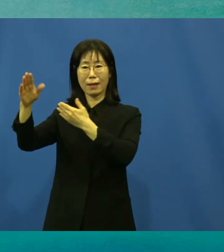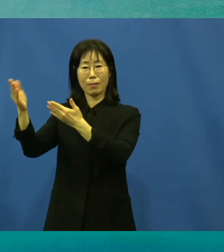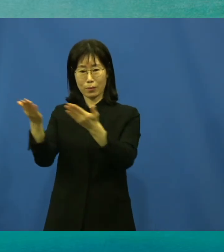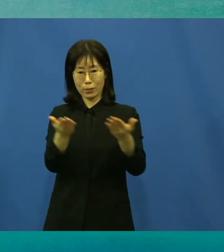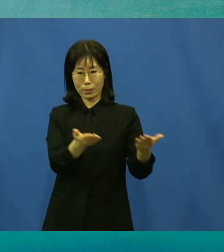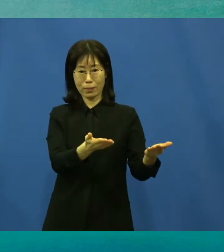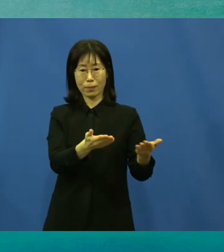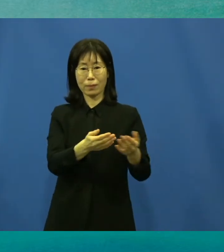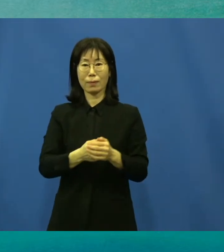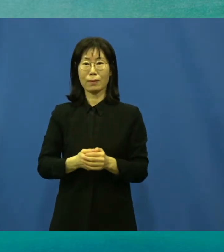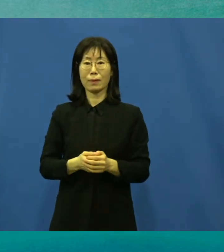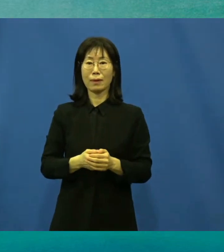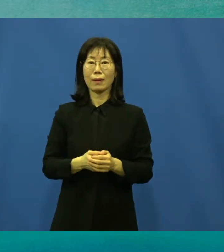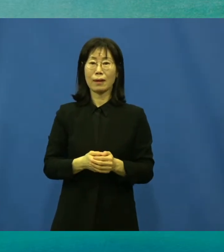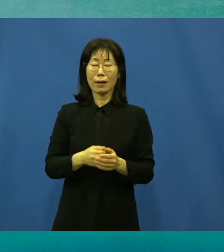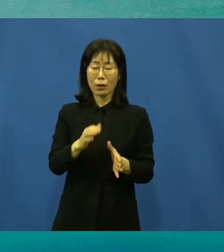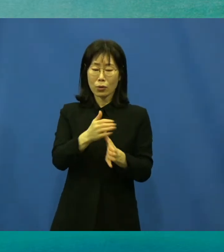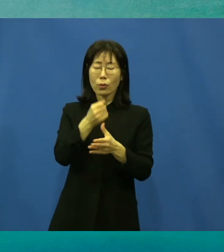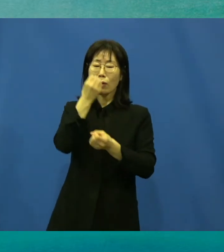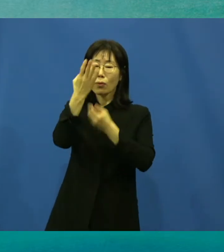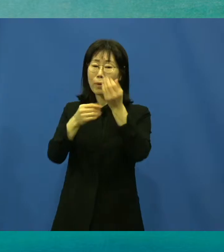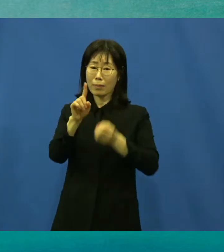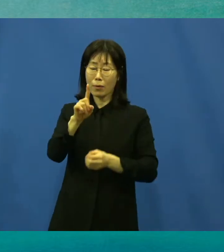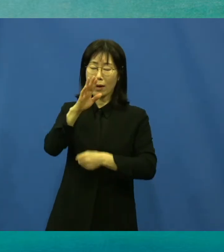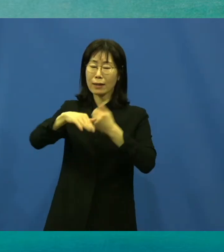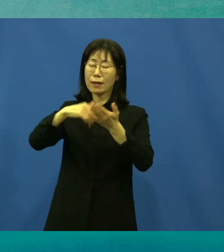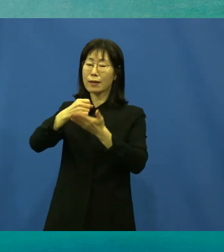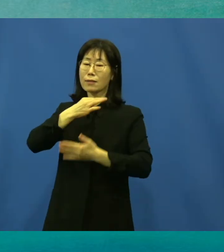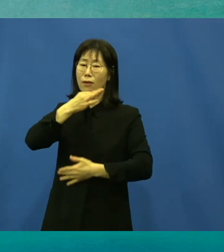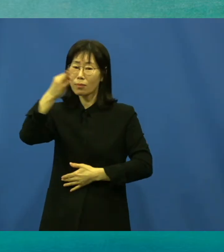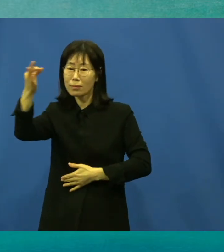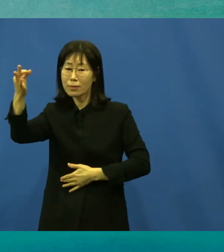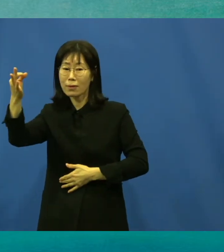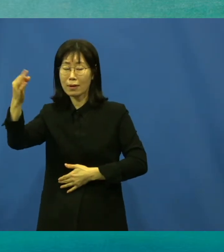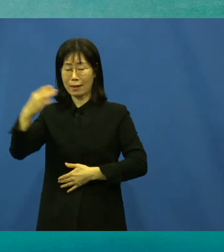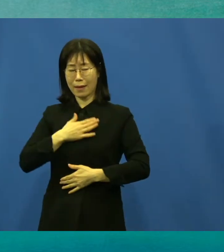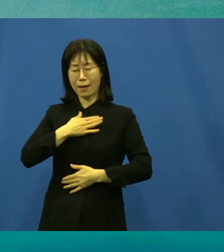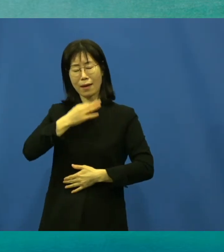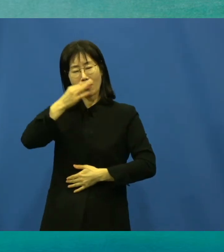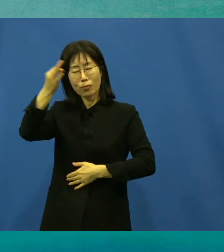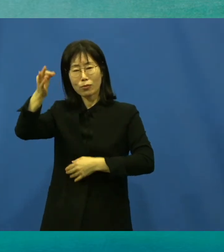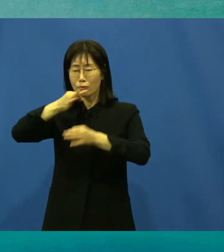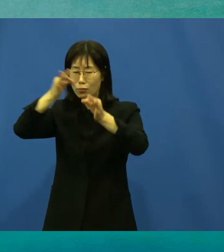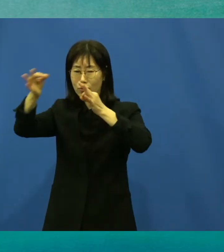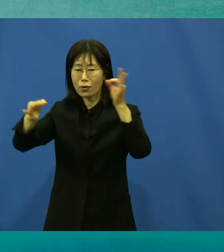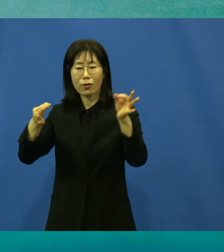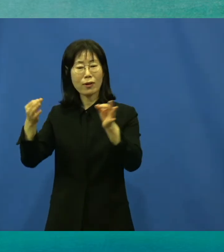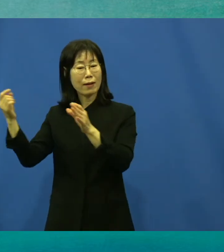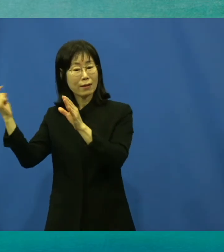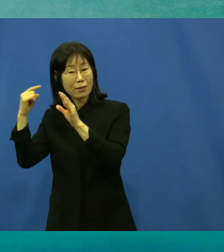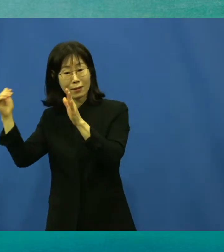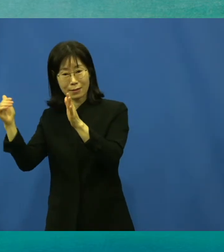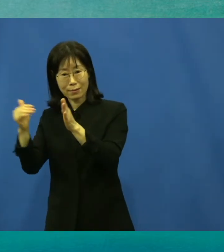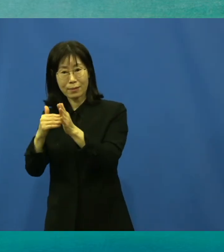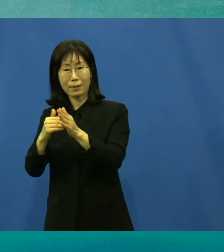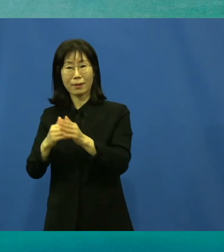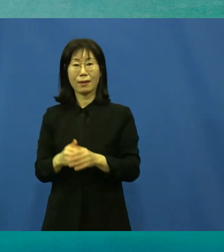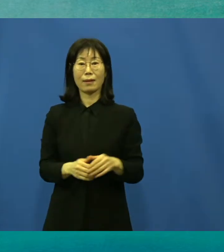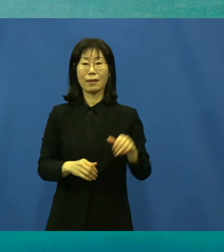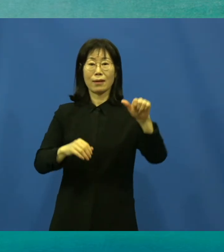음성을 들으셨나이다. 자, 5절과 6절을 보면 물이 나를 영혼까지